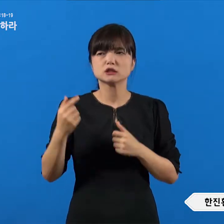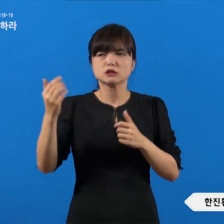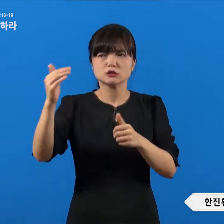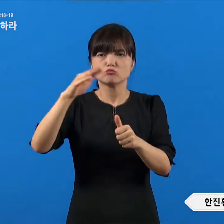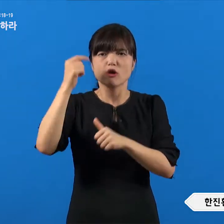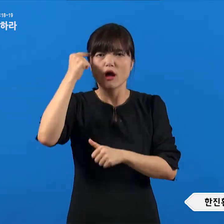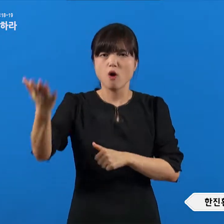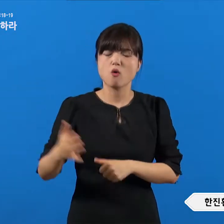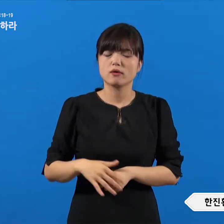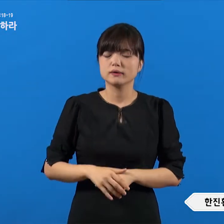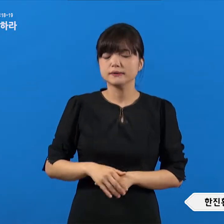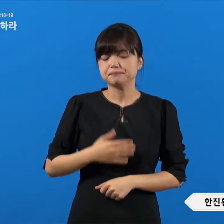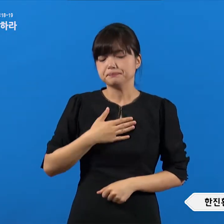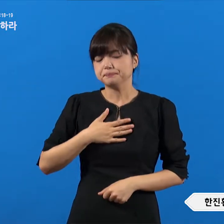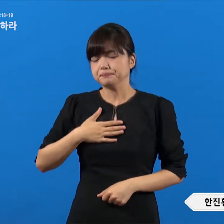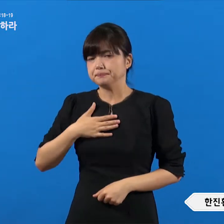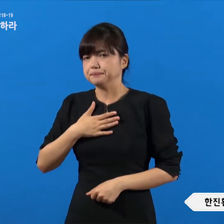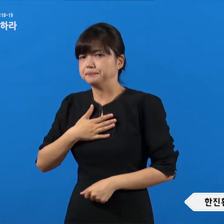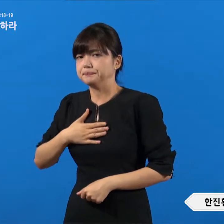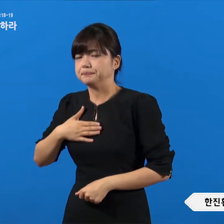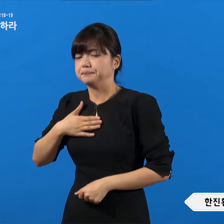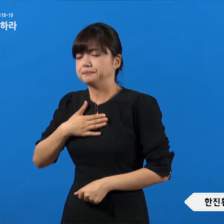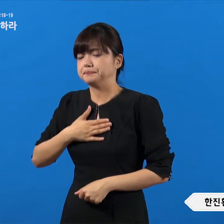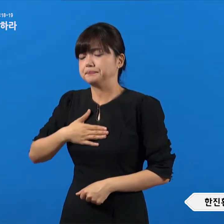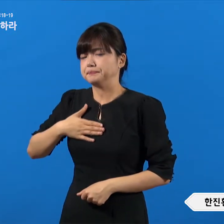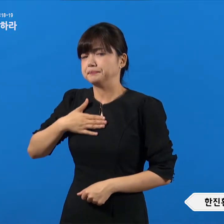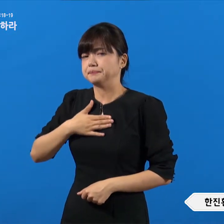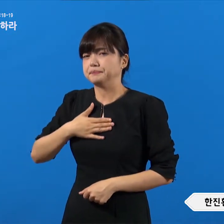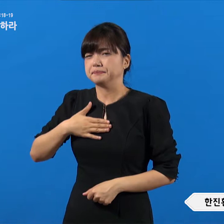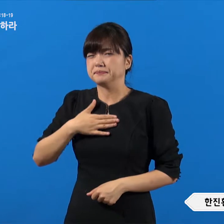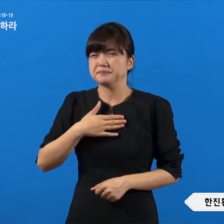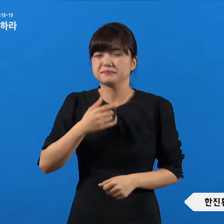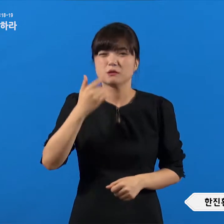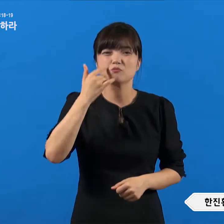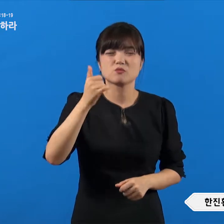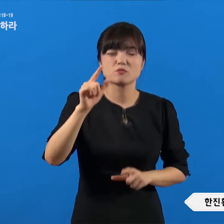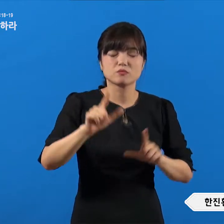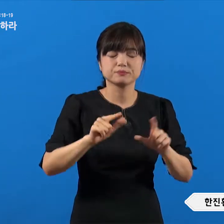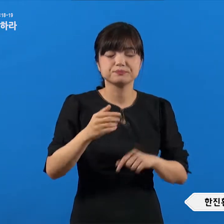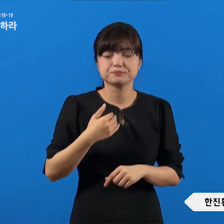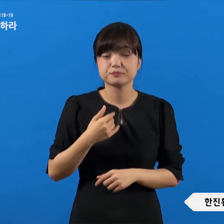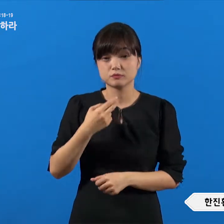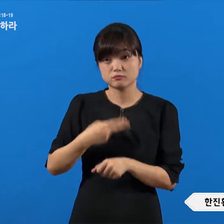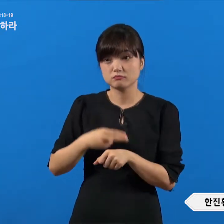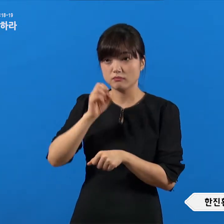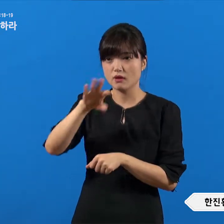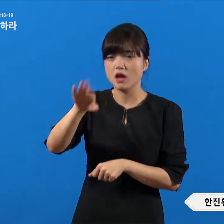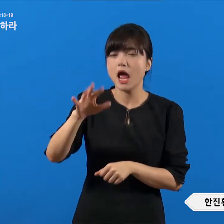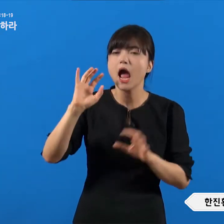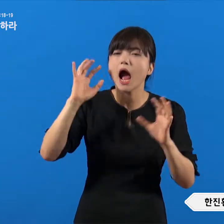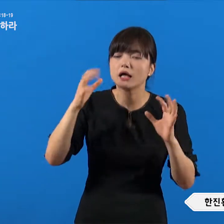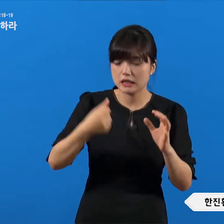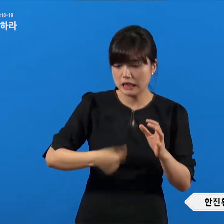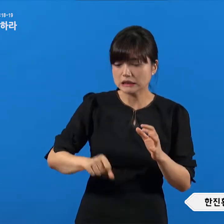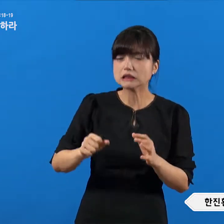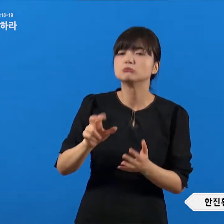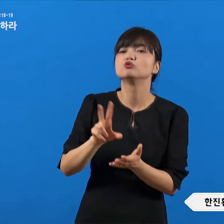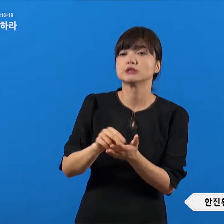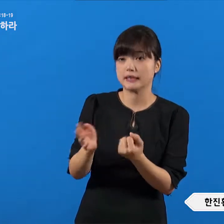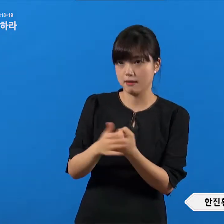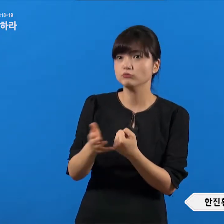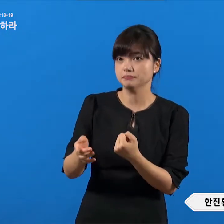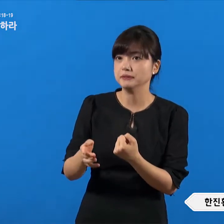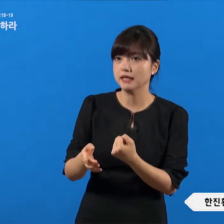불렀느냐고. 그렇게 못마땅해 하는 것을 아이 문제라서 할 수 없어서 그랬습니다 하고